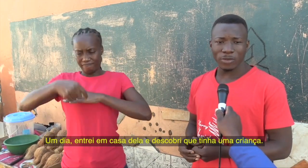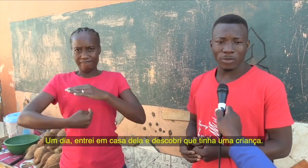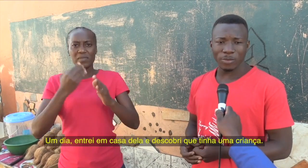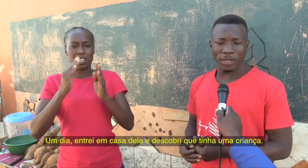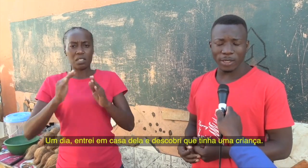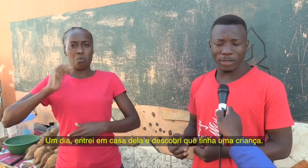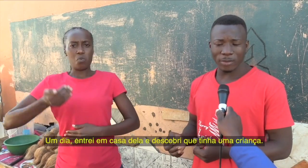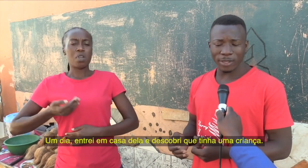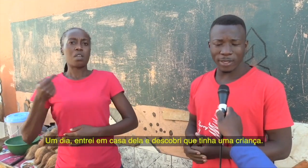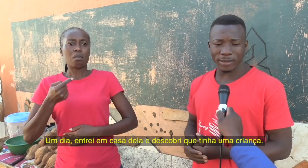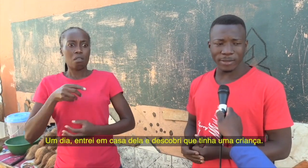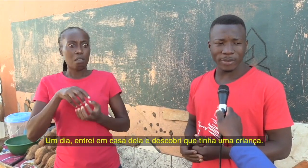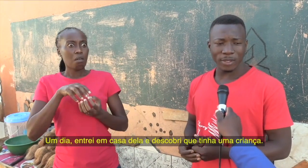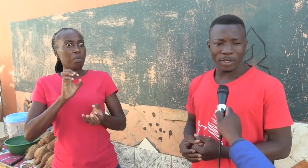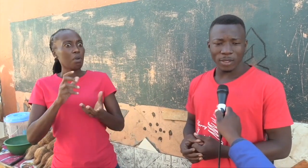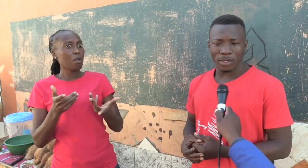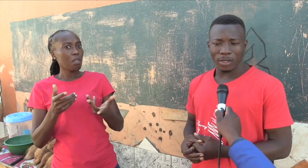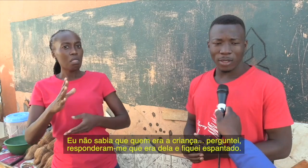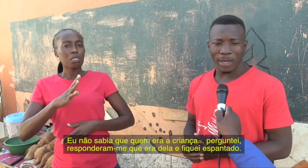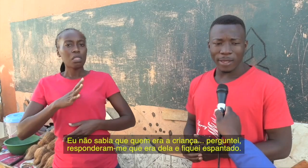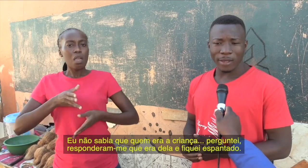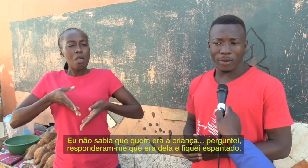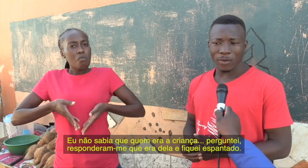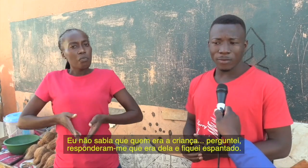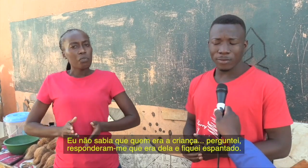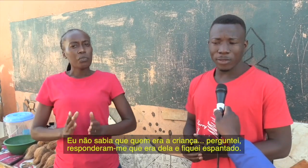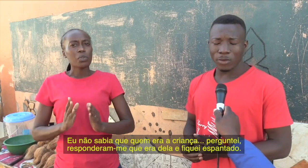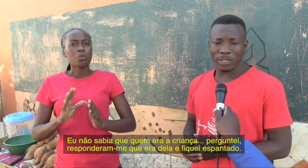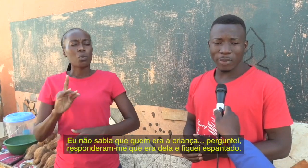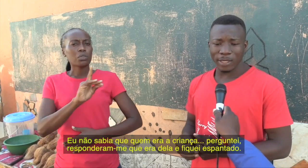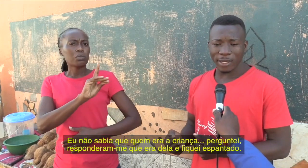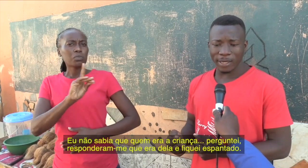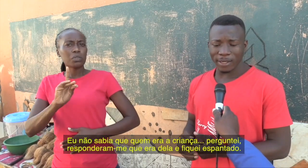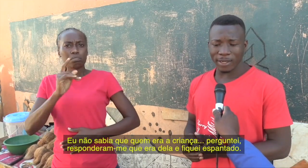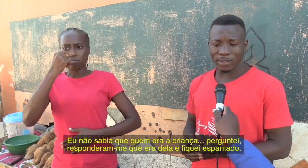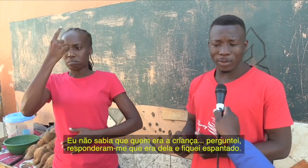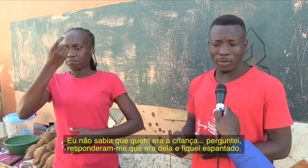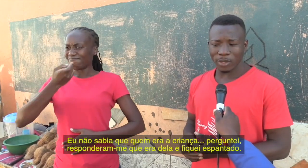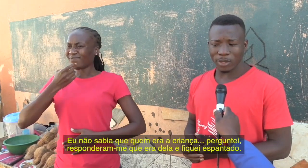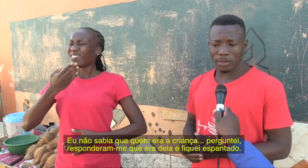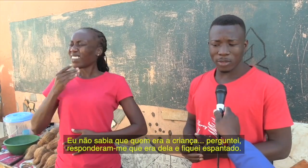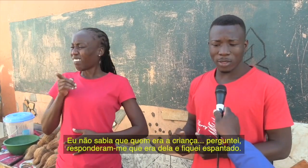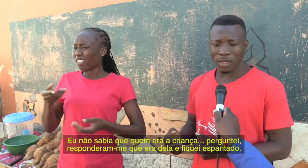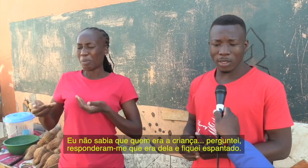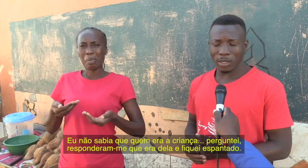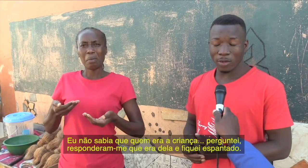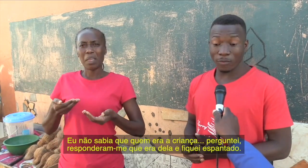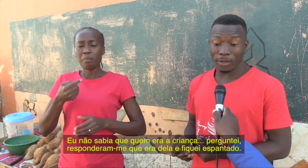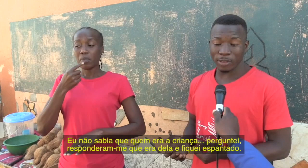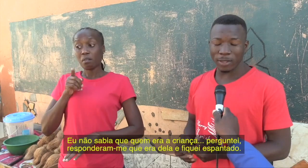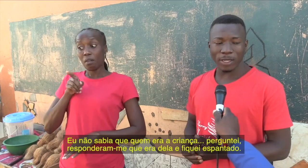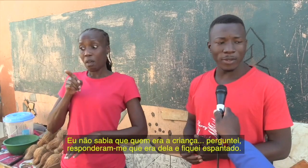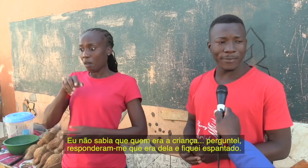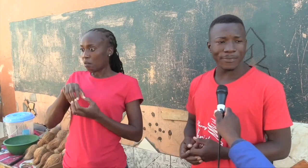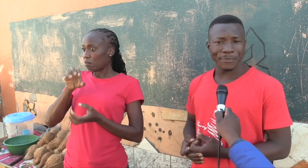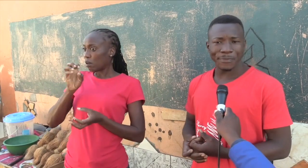eu descobri que ela tinha uma criança e aí eu não sabia de quem era a criança eu perguntei disseram que era dela eu